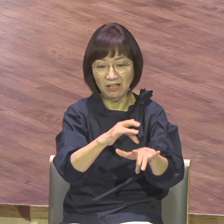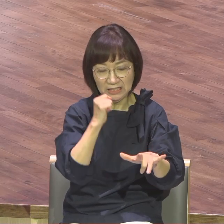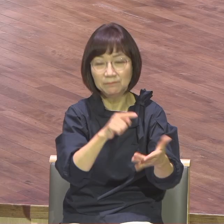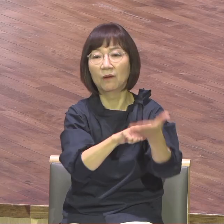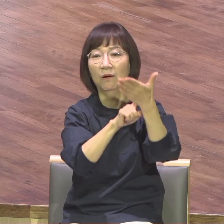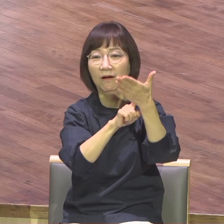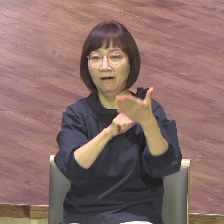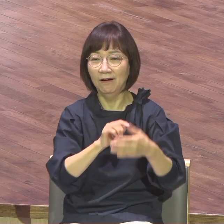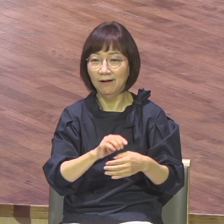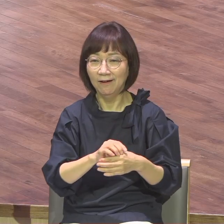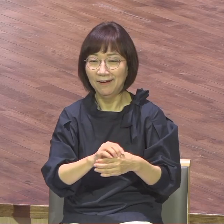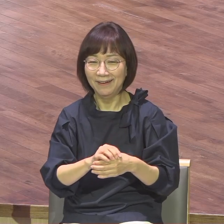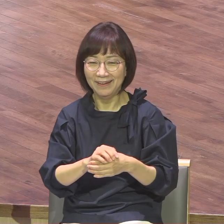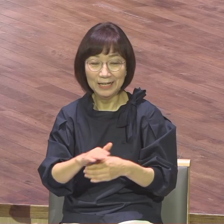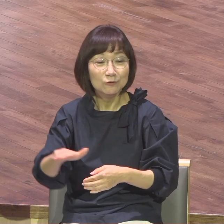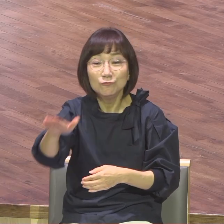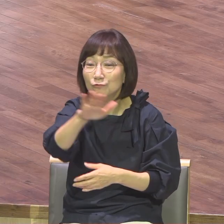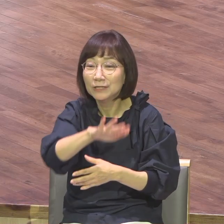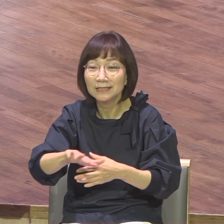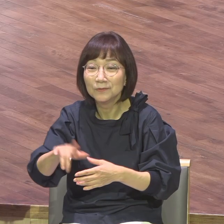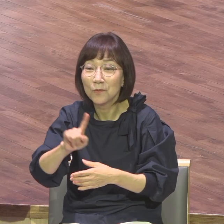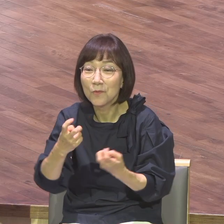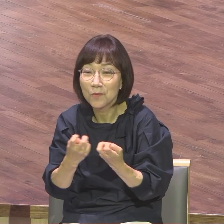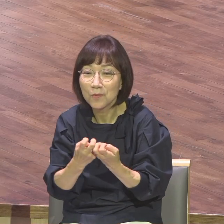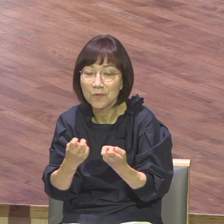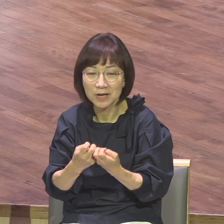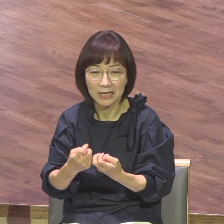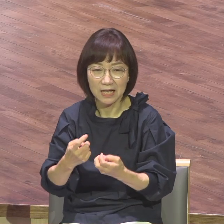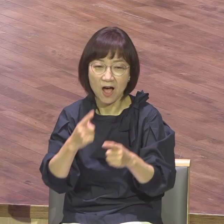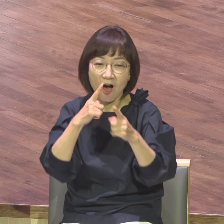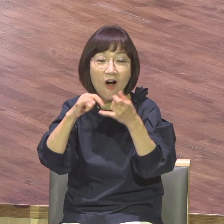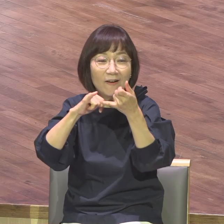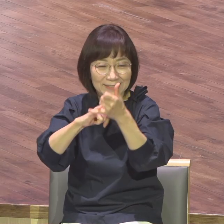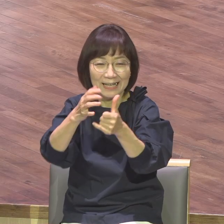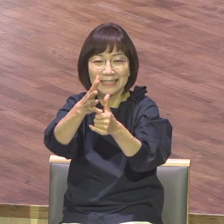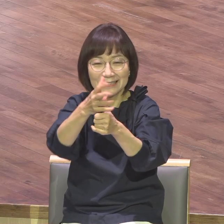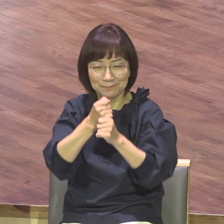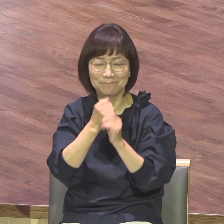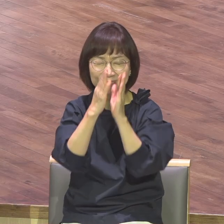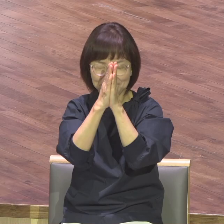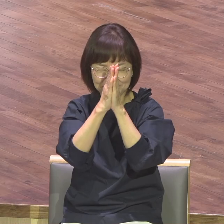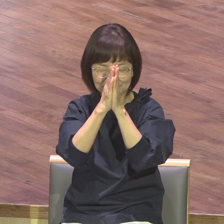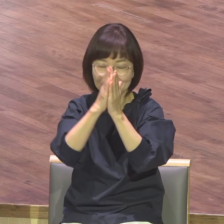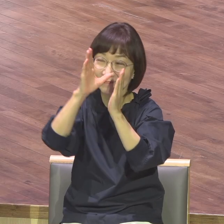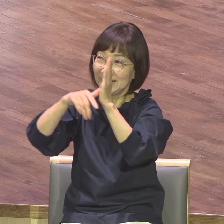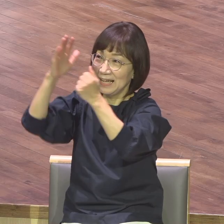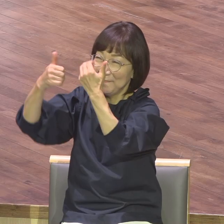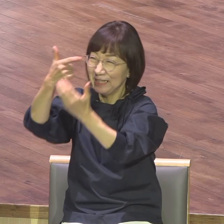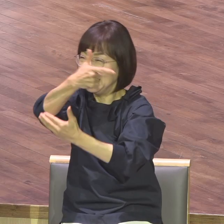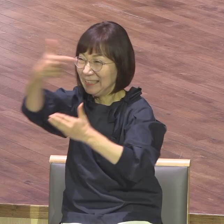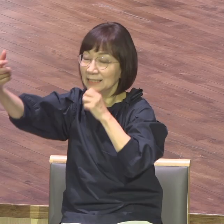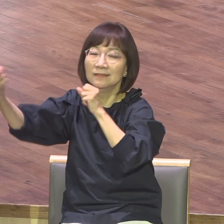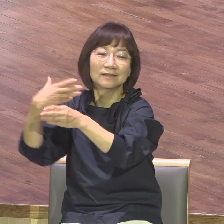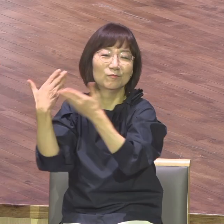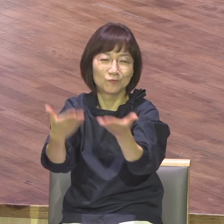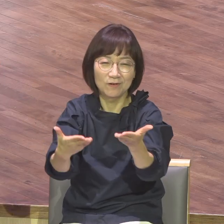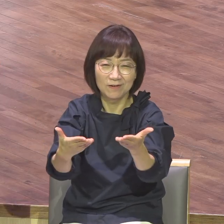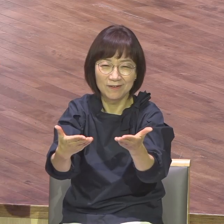언약 잡고 기도하는 여러분 통해서 하나님 얼마나 큰 응답을 주시겠냐, 이걸 24,